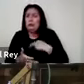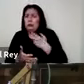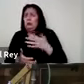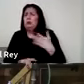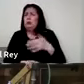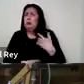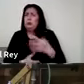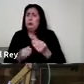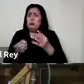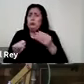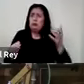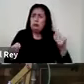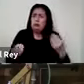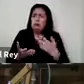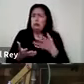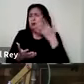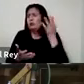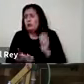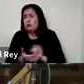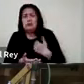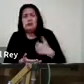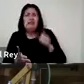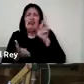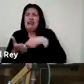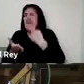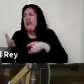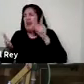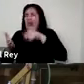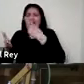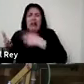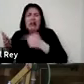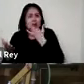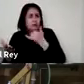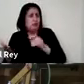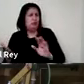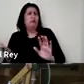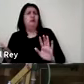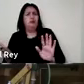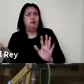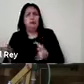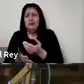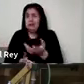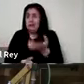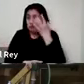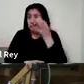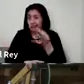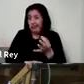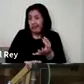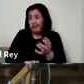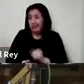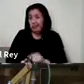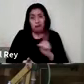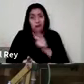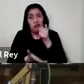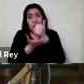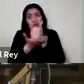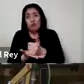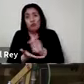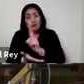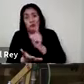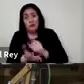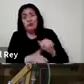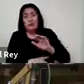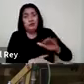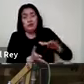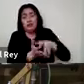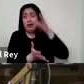mucha saturación de condenar el error. Y creo que también eso es algo que no ayuda mucho en el aprendizaje, menos en